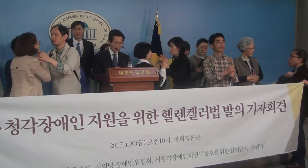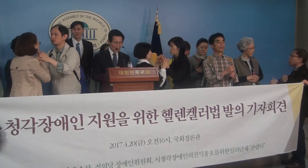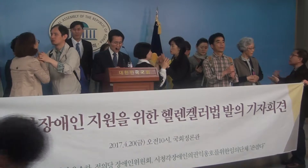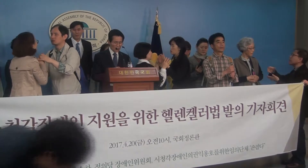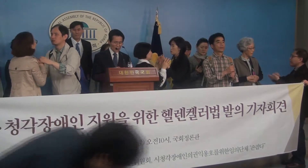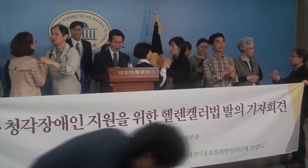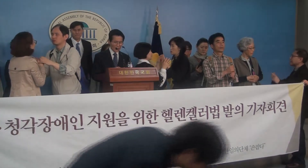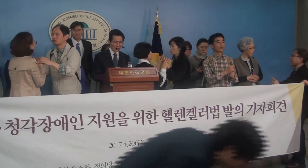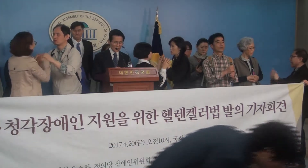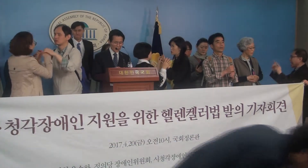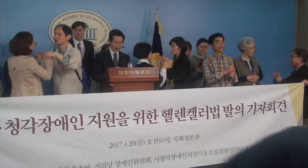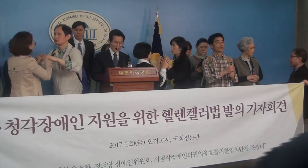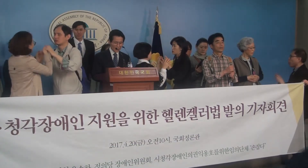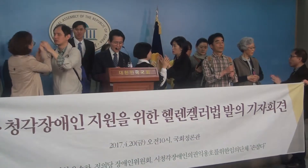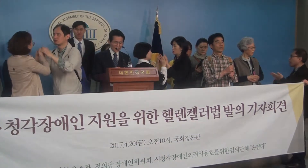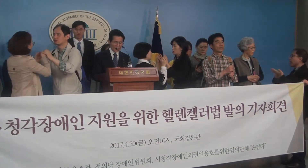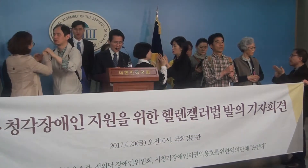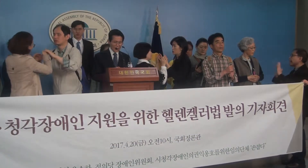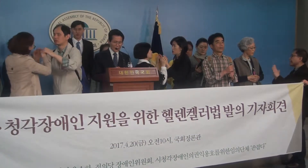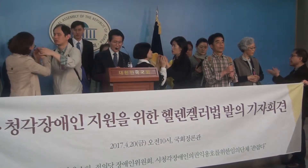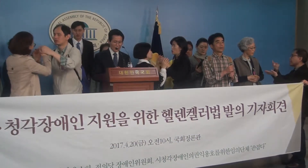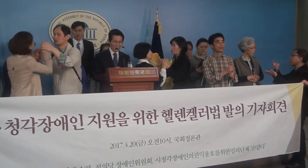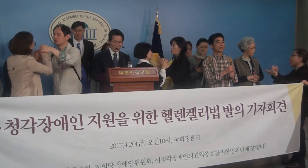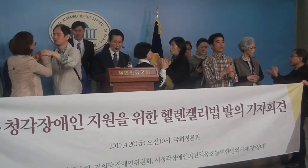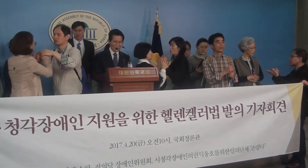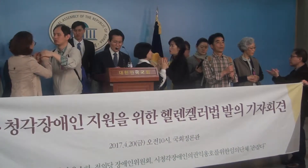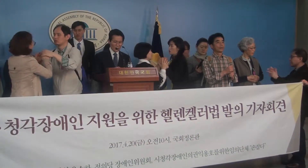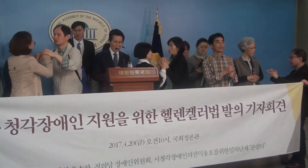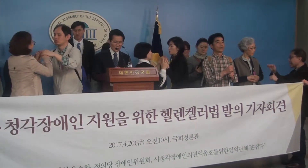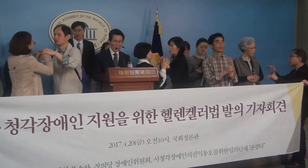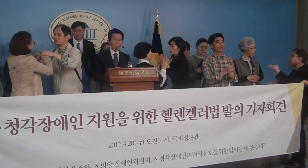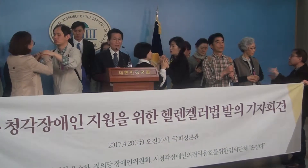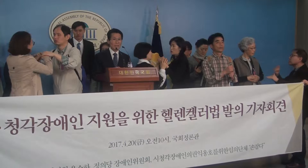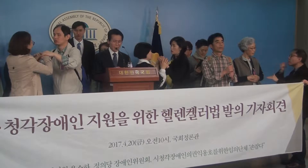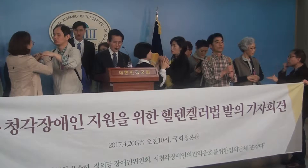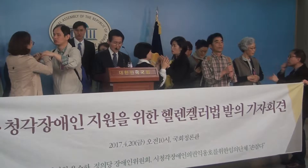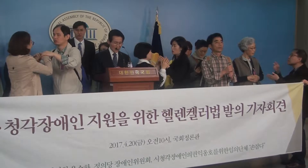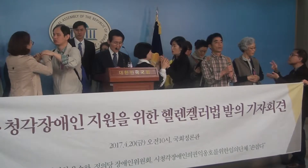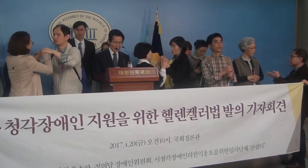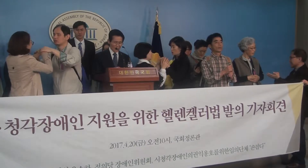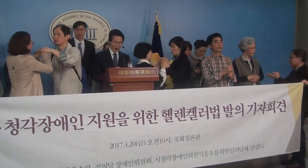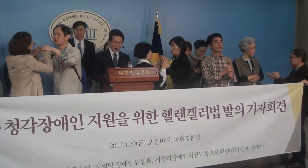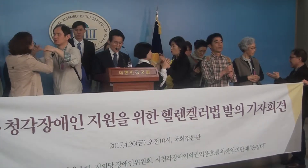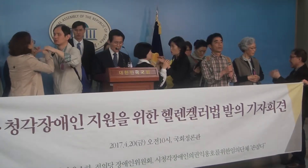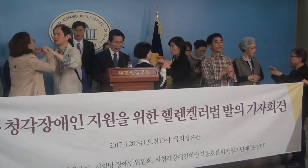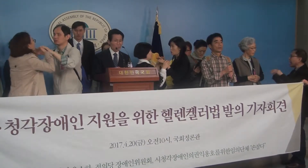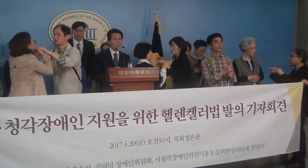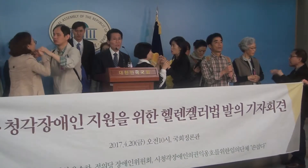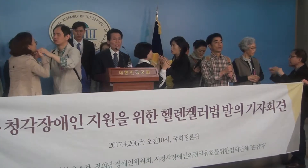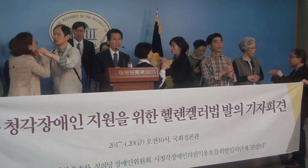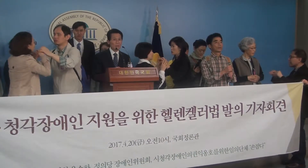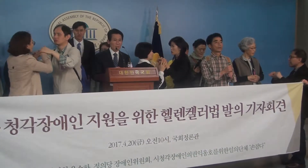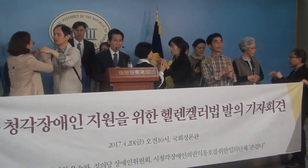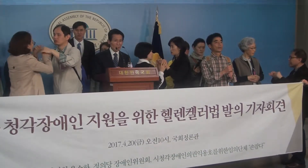말입니다. 오늘 발의하는 개정안이 장애 불평등의 문제를 해소하는 데 한